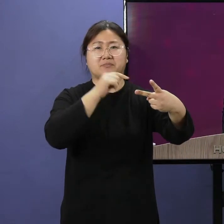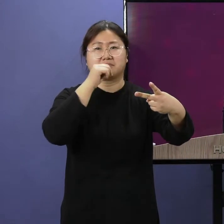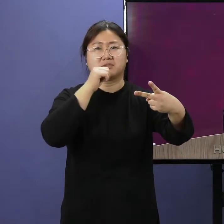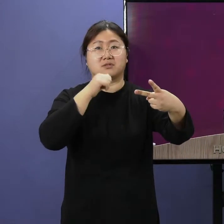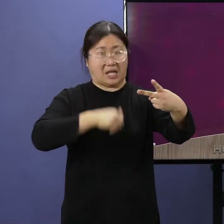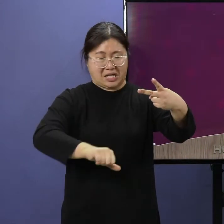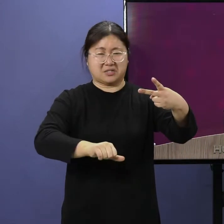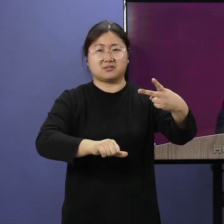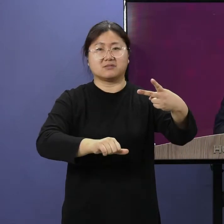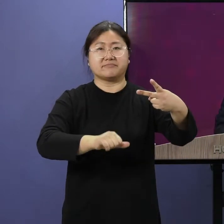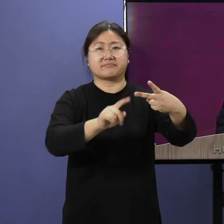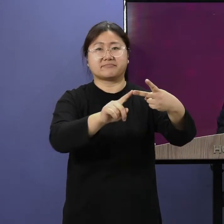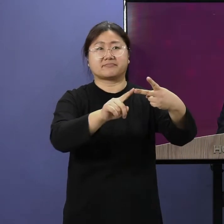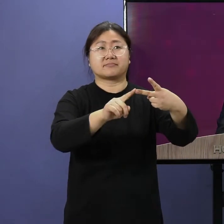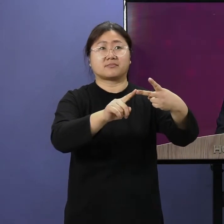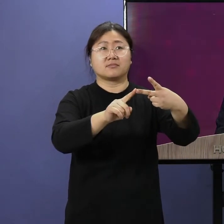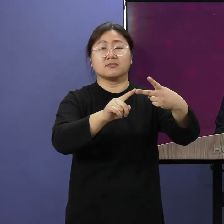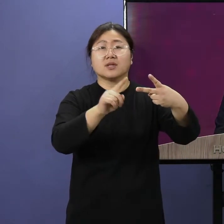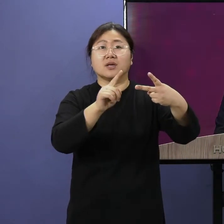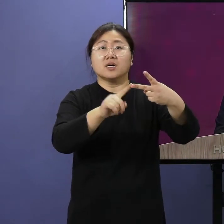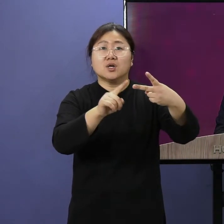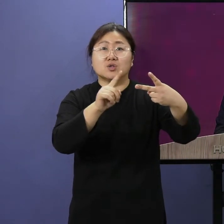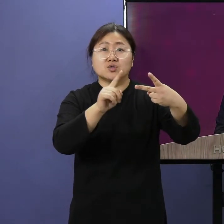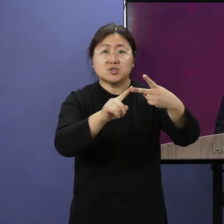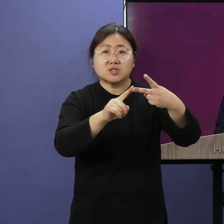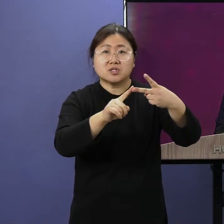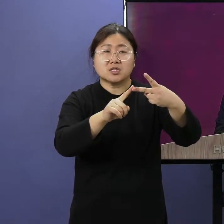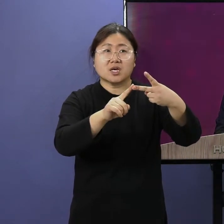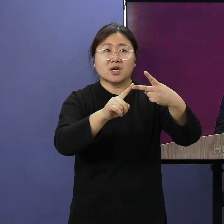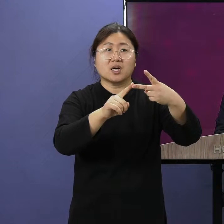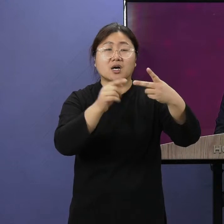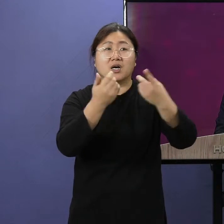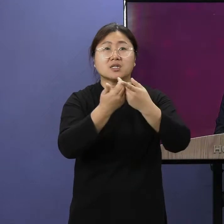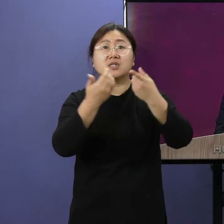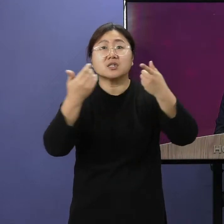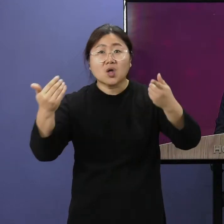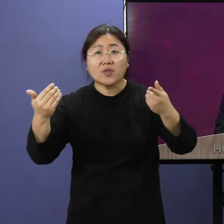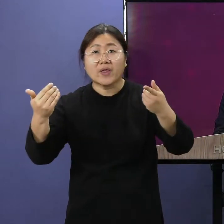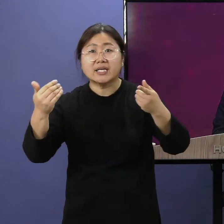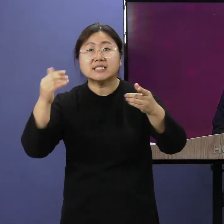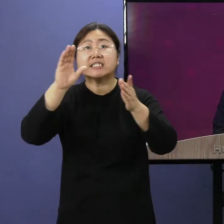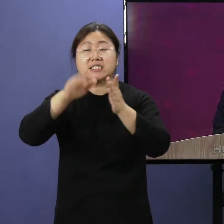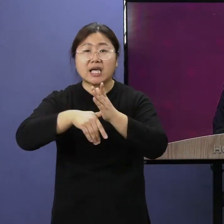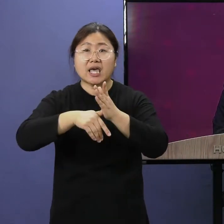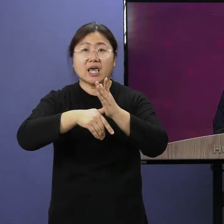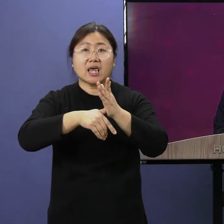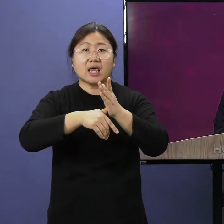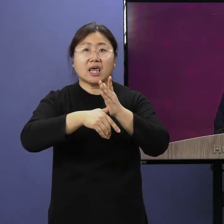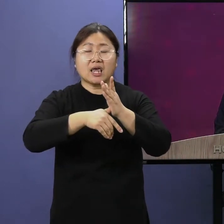그러면 둘째 아들이 떠나 있을 때 아버지 곁을 지켰던 첫째 아들은 어떨까요?